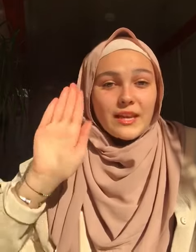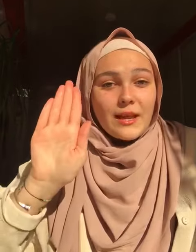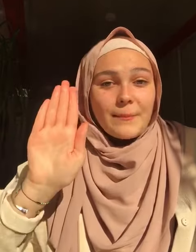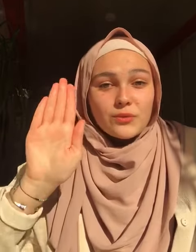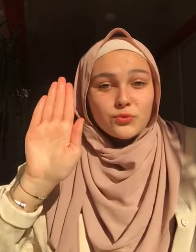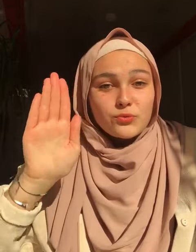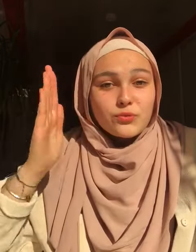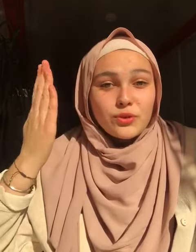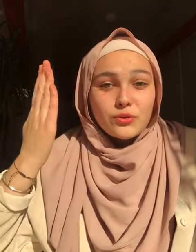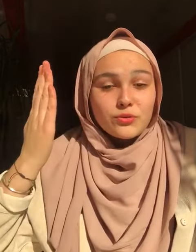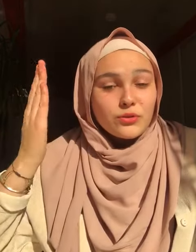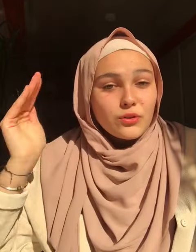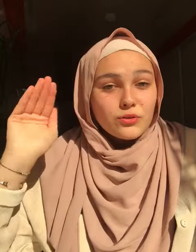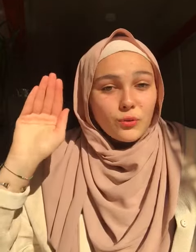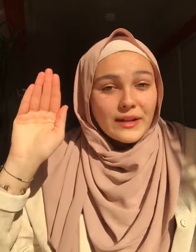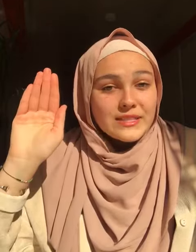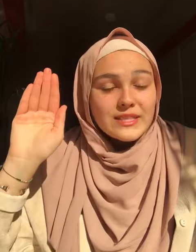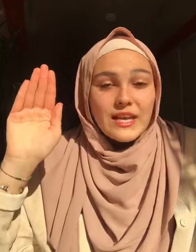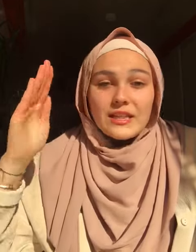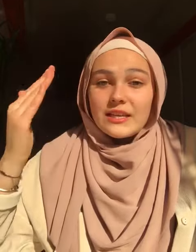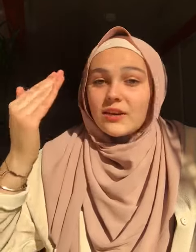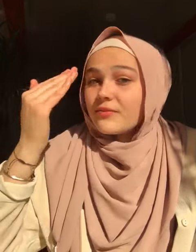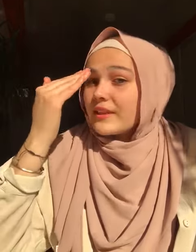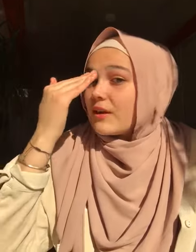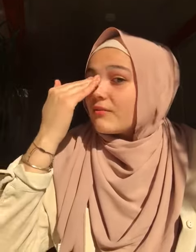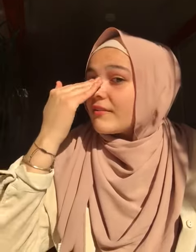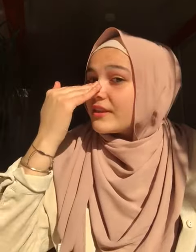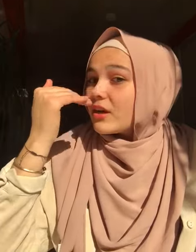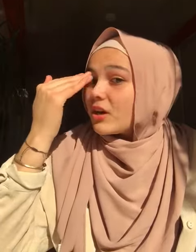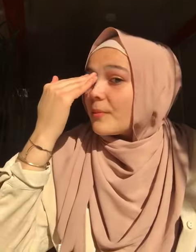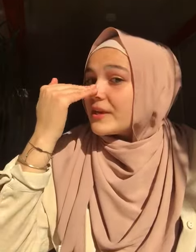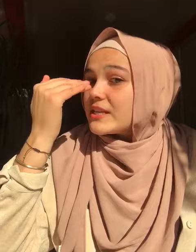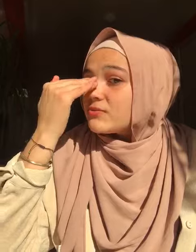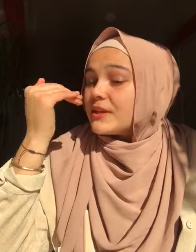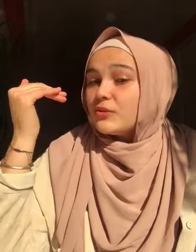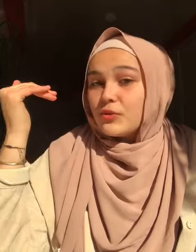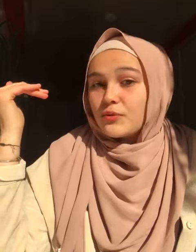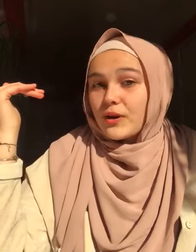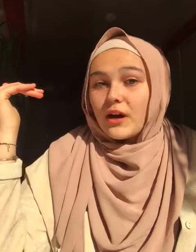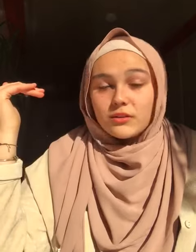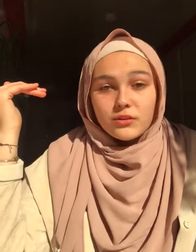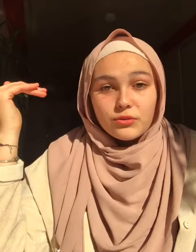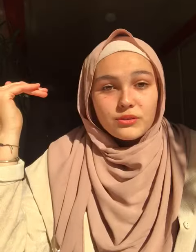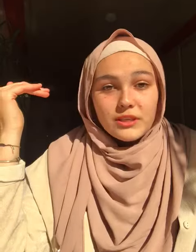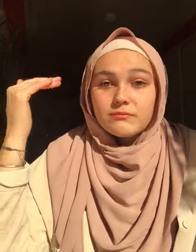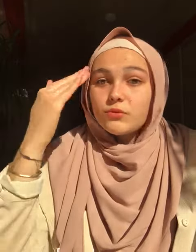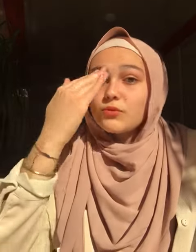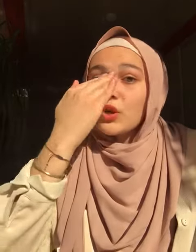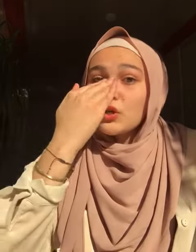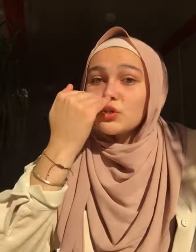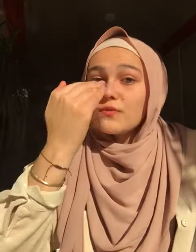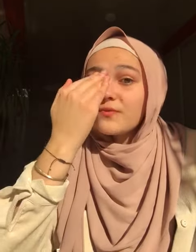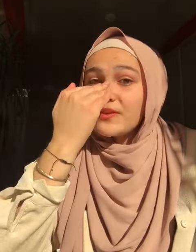la main toujours droite. Et en fait, là, on va venir comme essuyer deux fois notre nez. Donc,